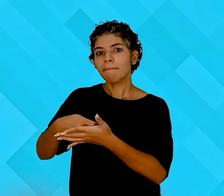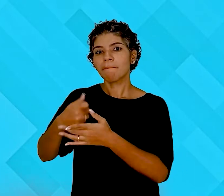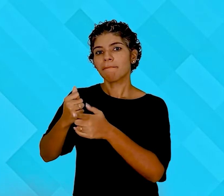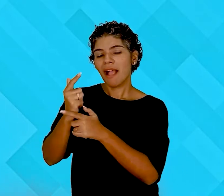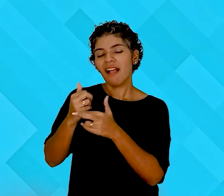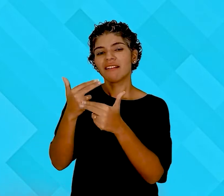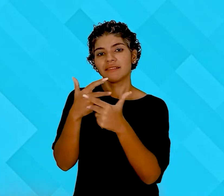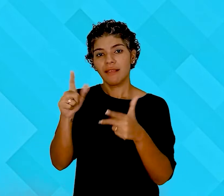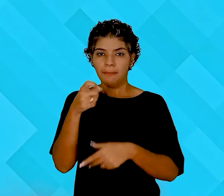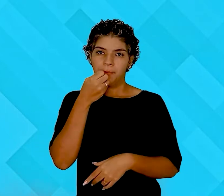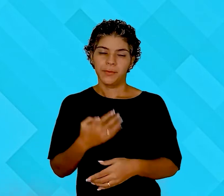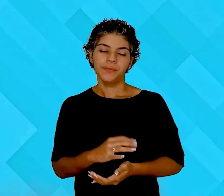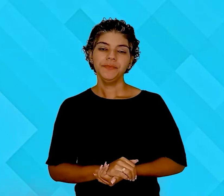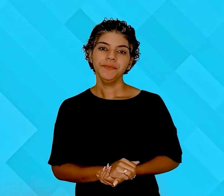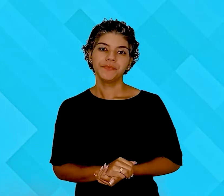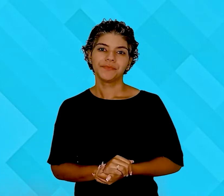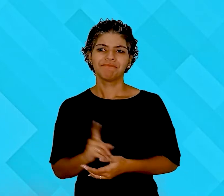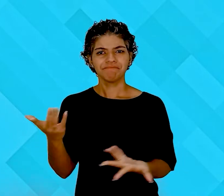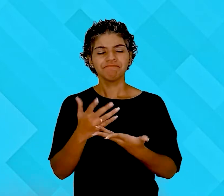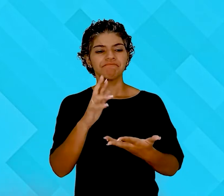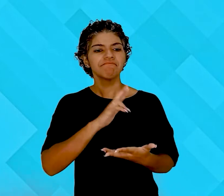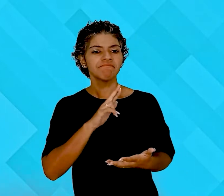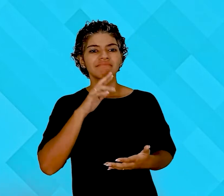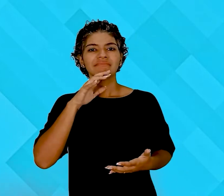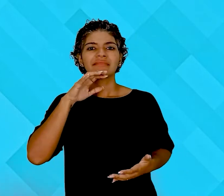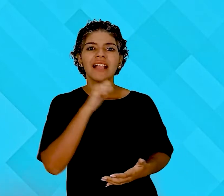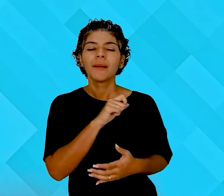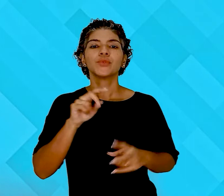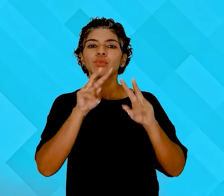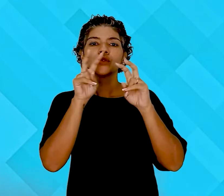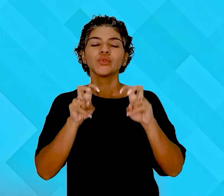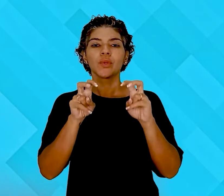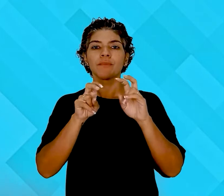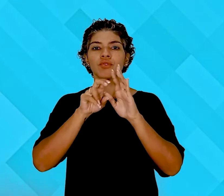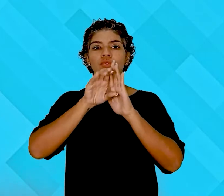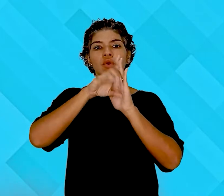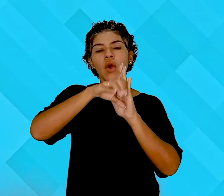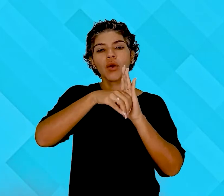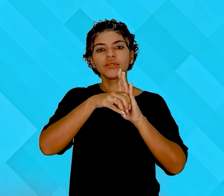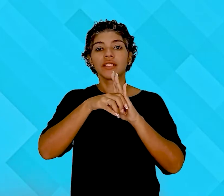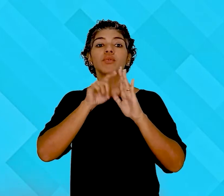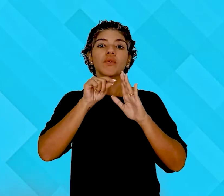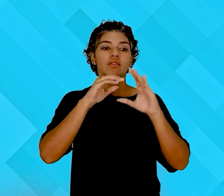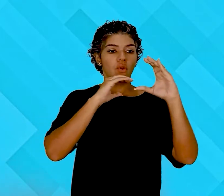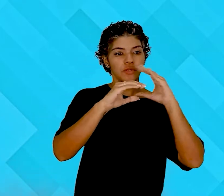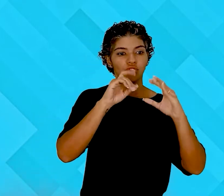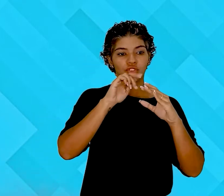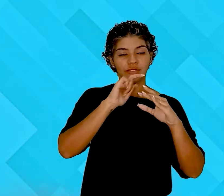digital para marketing digital. Alexandre, essa não sei, é uma diferenciação que eu faço na minha cabeça para sobreviver há 20 anos